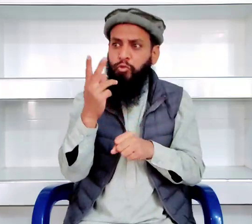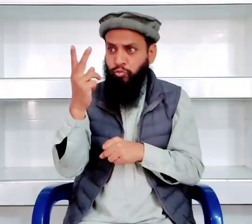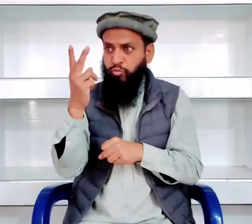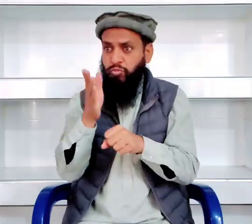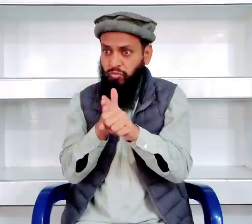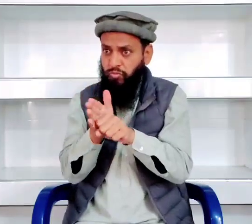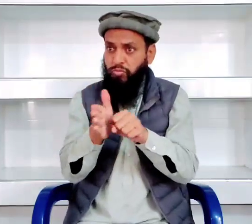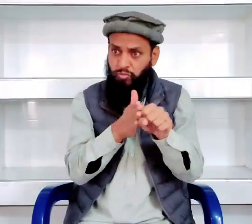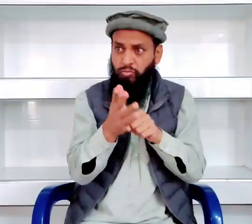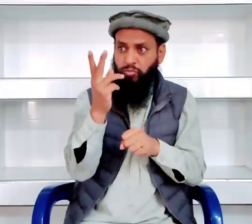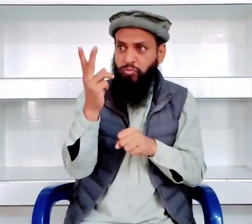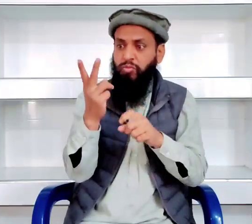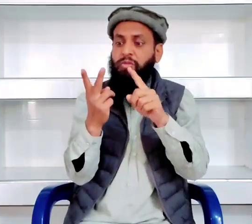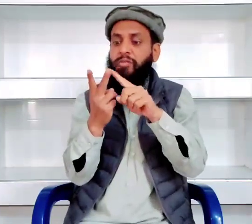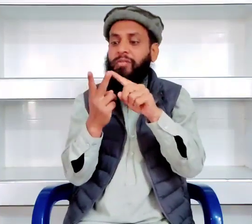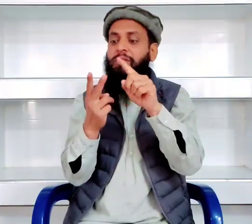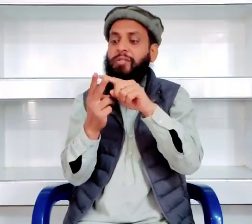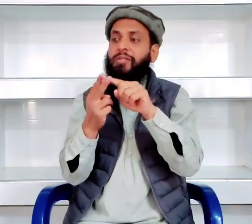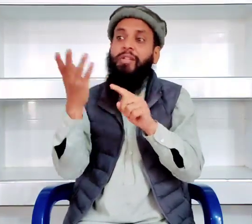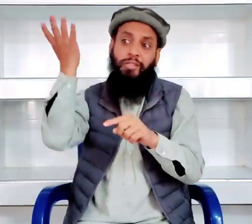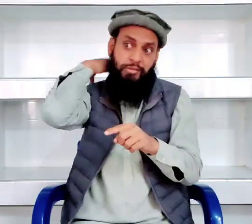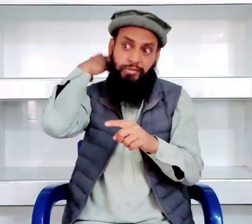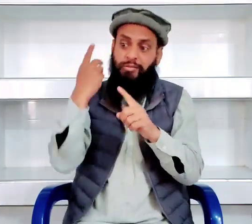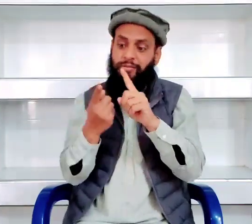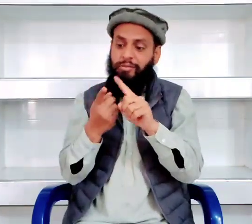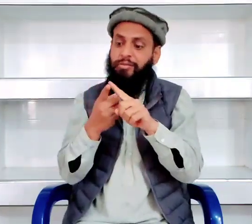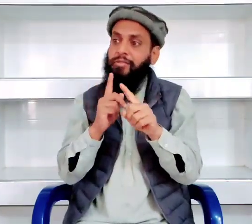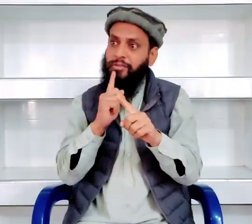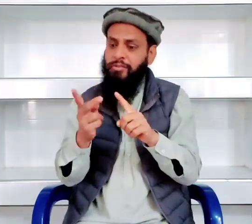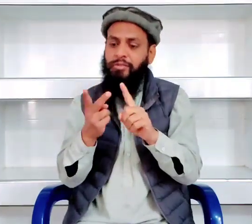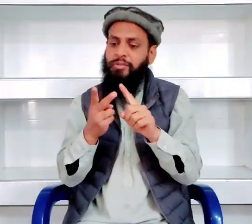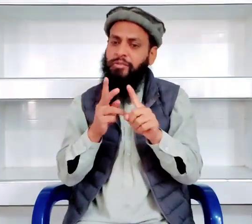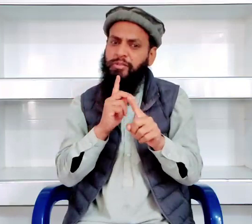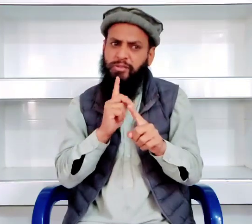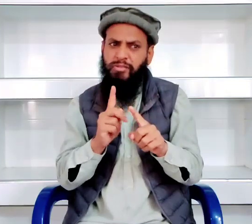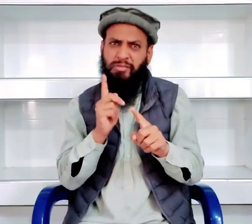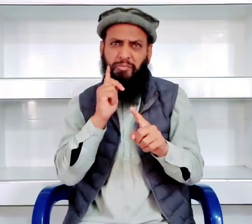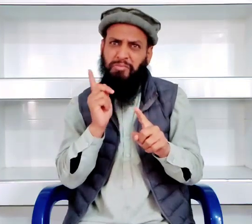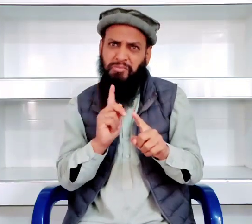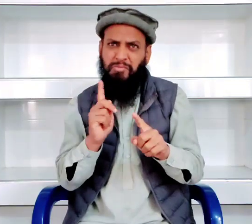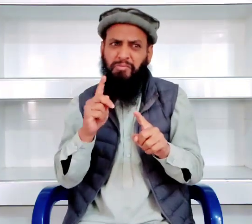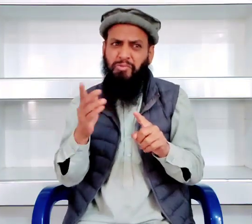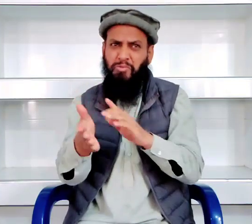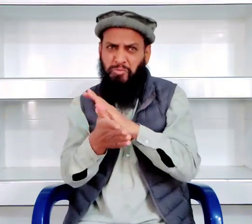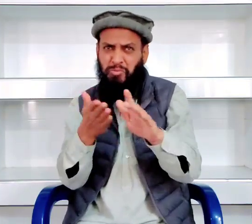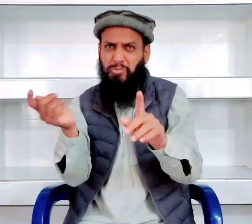ਔਰ ਸੂਦ ਹੈ ਉਹ ਜਾਇਜ਼ ਨਹੀਂ ਔਰ ਇਹਦੇ ਅੰਦਰ ਆਮ ਤੌਰ ਤੇ ਇਹ ਸੂਰਤ ਇੱਕ ਬਿਆਨ ਕੀਤੀ ਜਾਂਦੀ